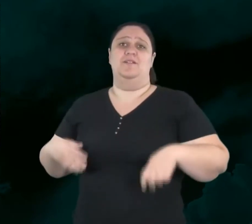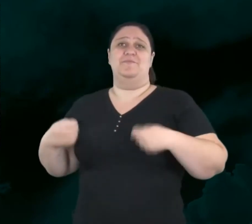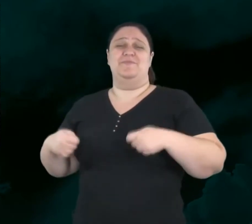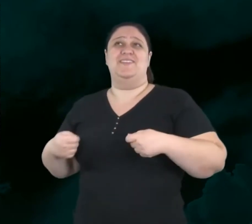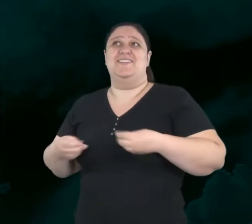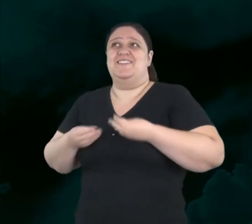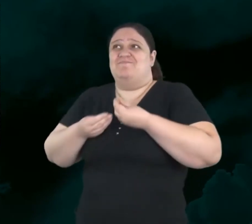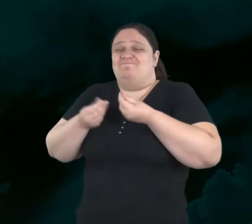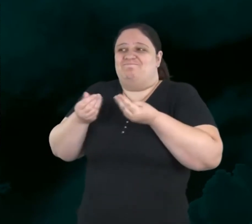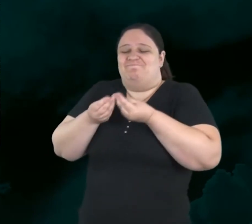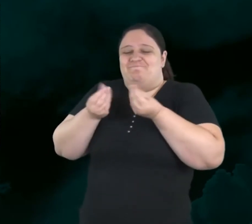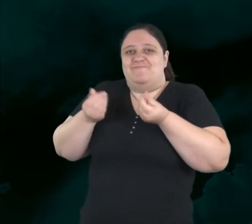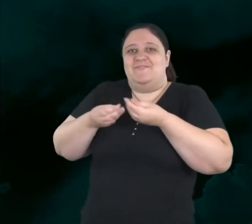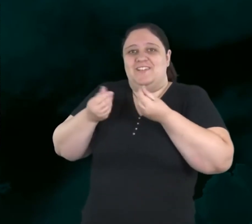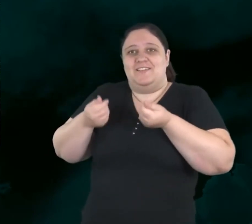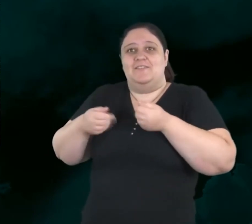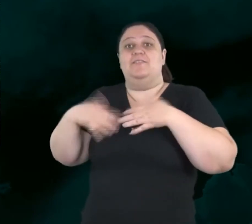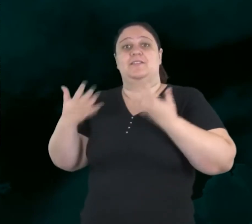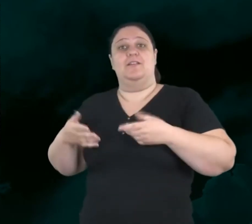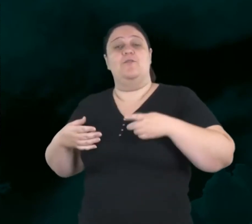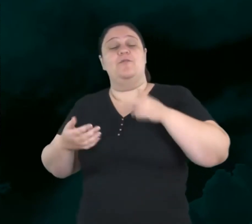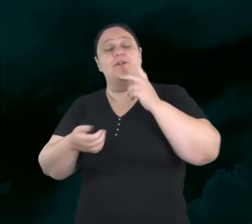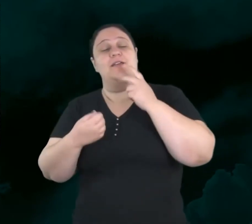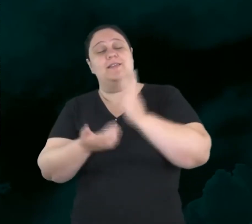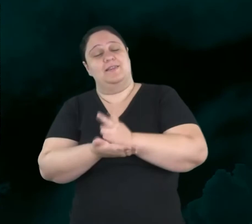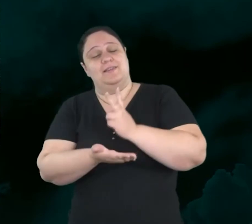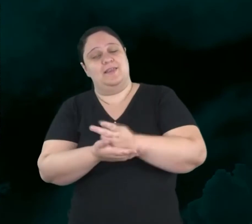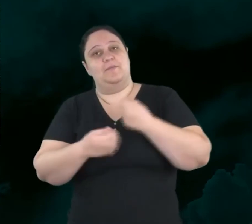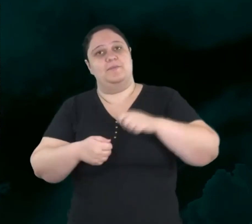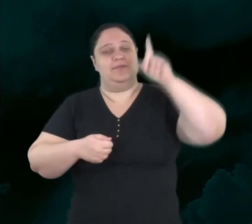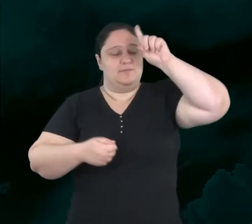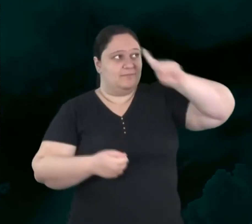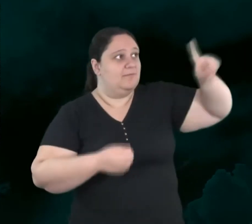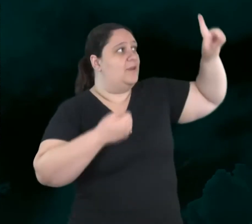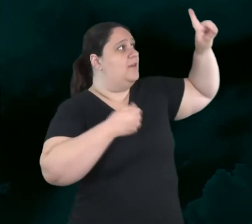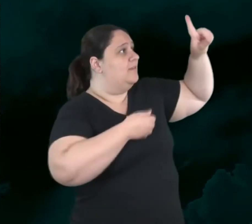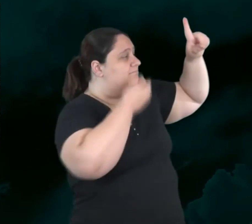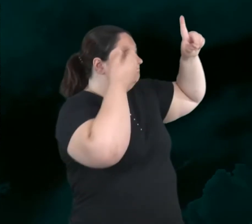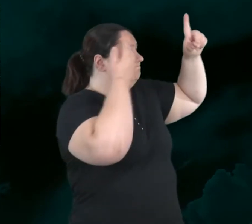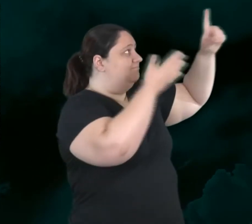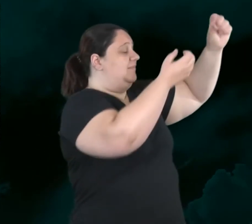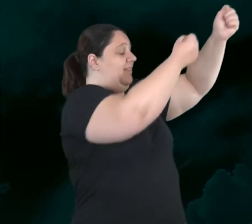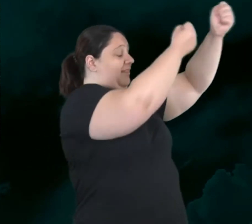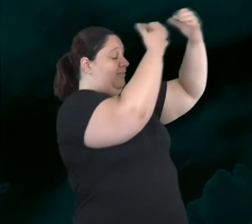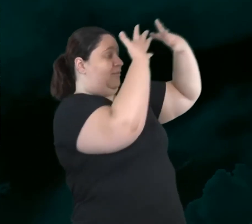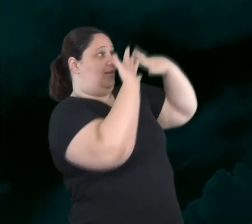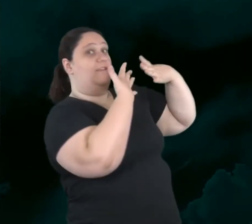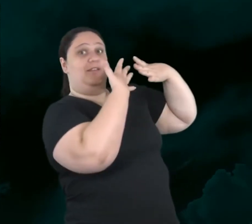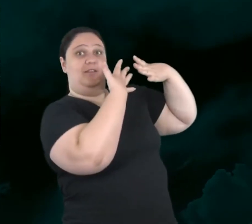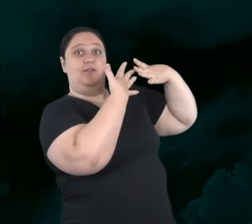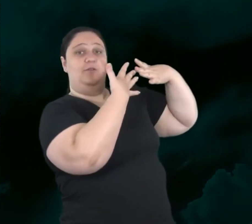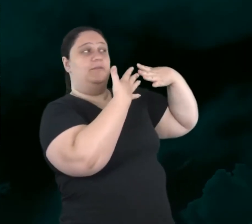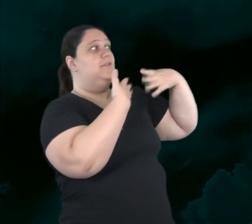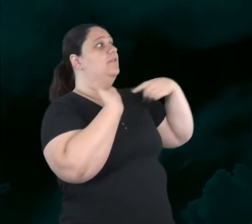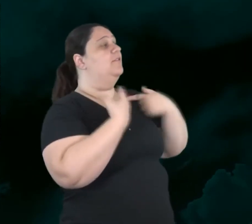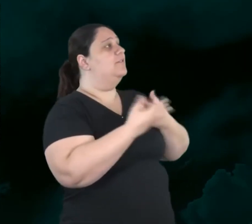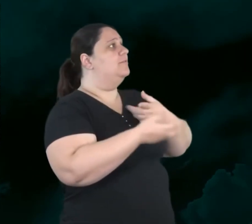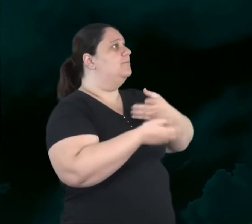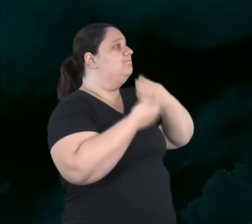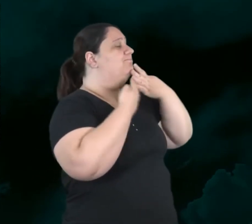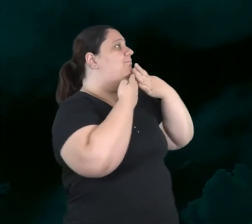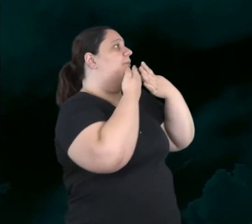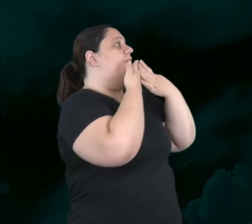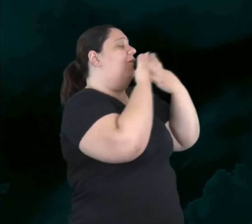ir sempre a Deus que é luz. Ele precisa iluminar-nos e precisa nos confessar os nossos